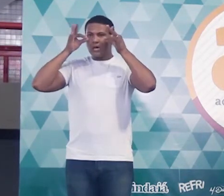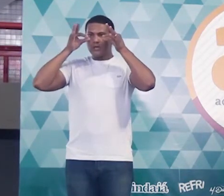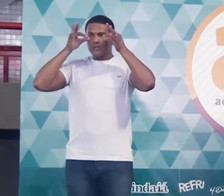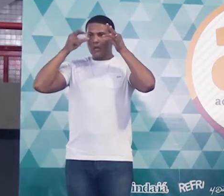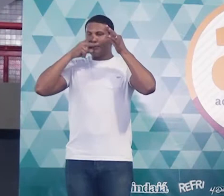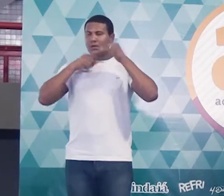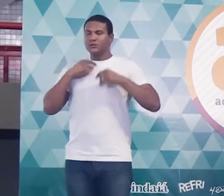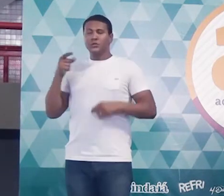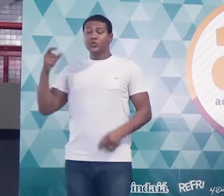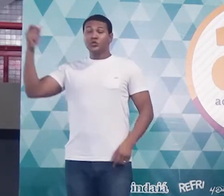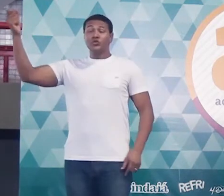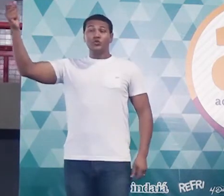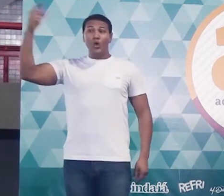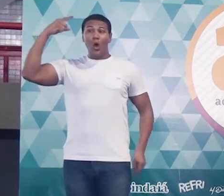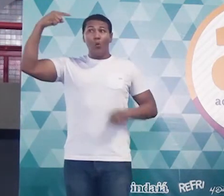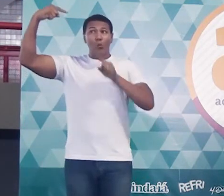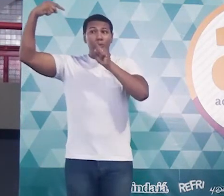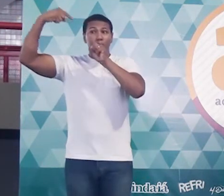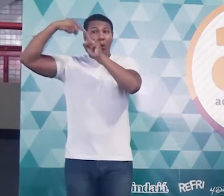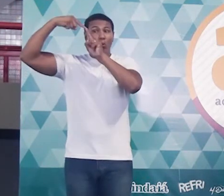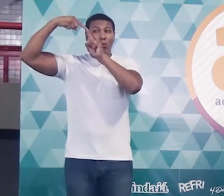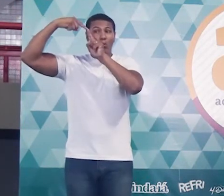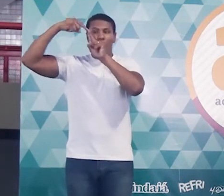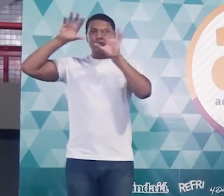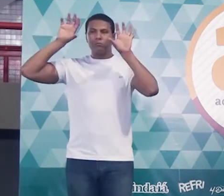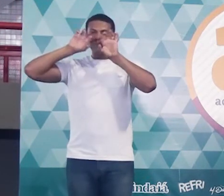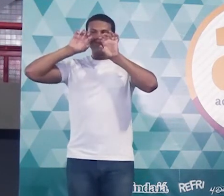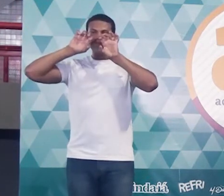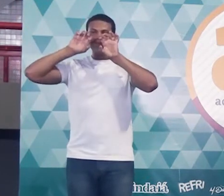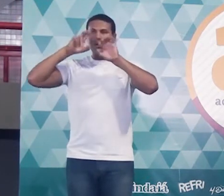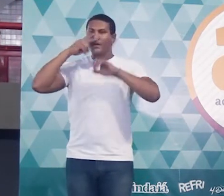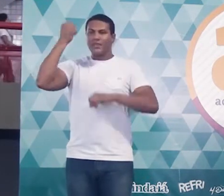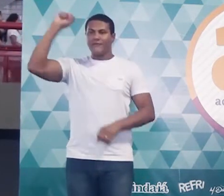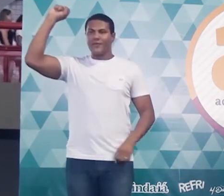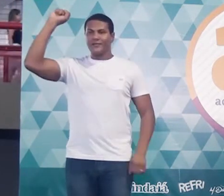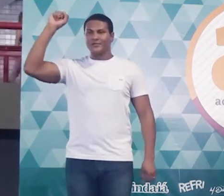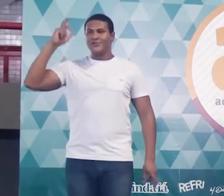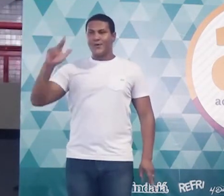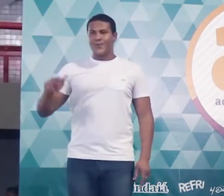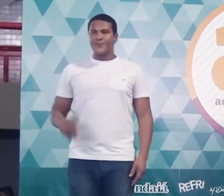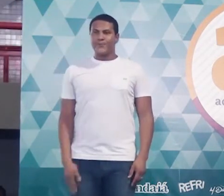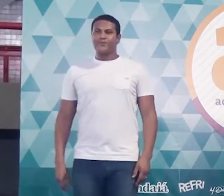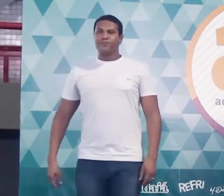não. São as chamadas fotocromáticas, tá?